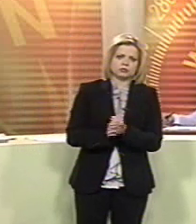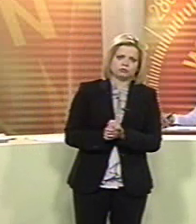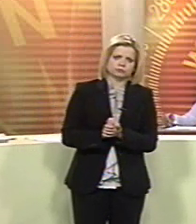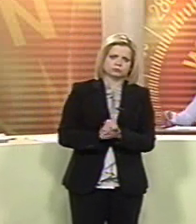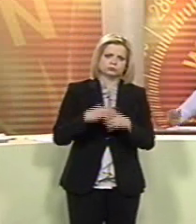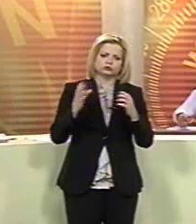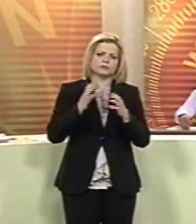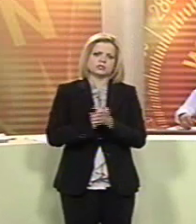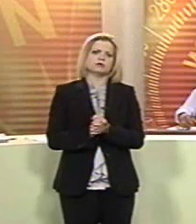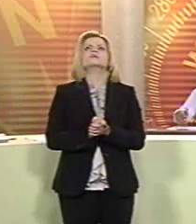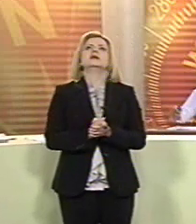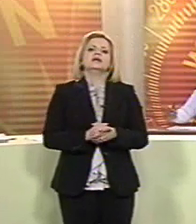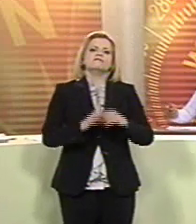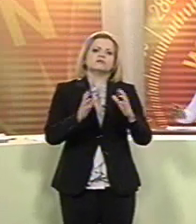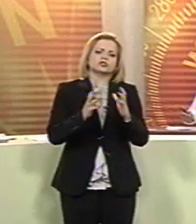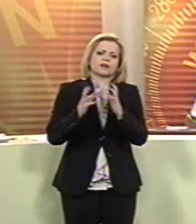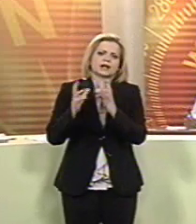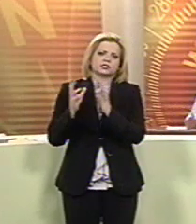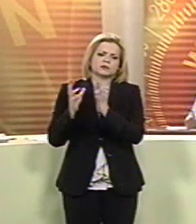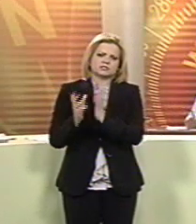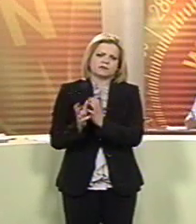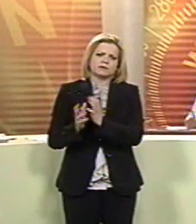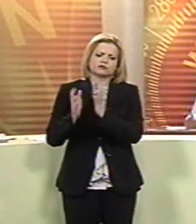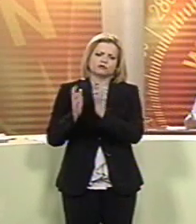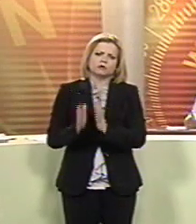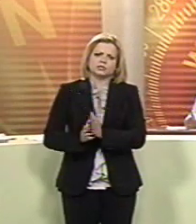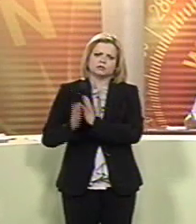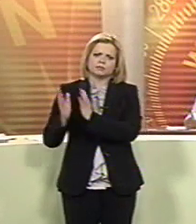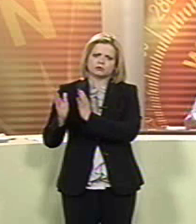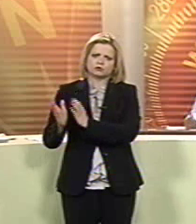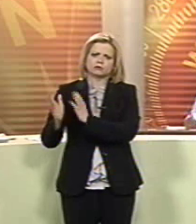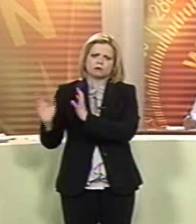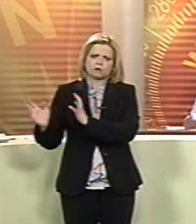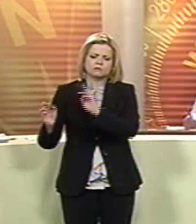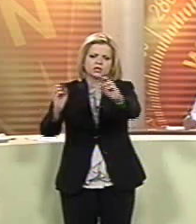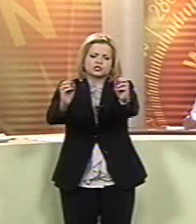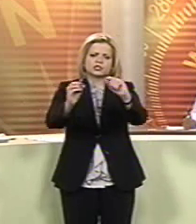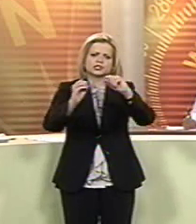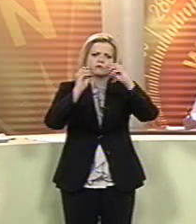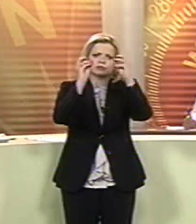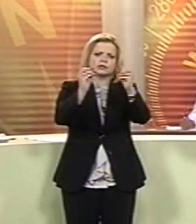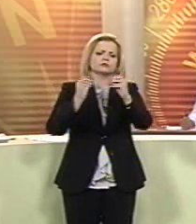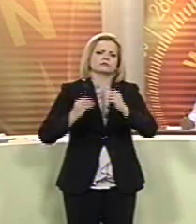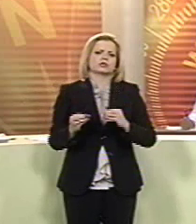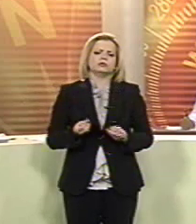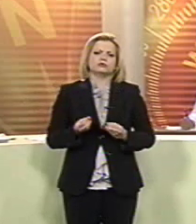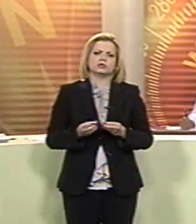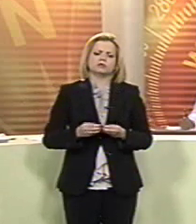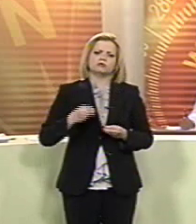domicílio. Domicílio. Vamos falar especificamente do domicílio da pessoa natural. E já chego contando aos meus amigos que